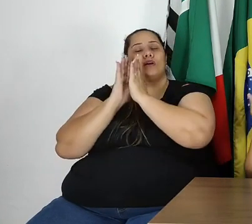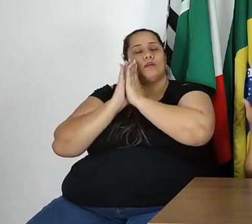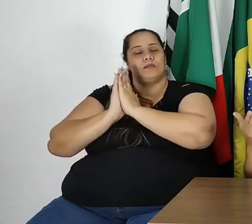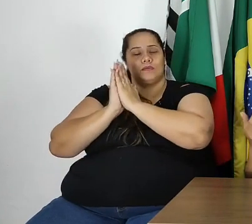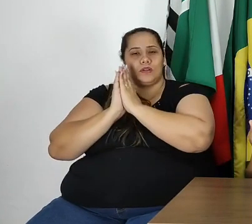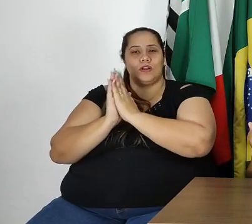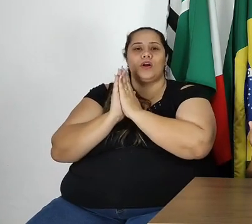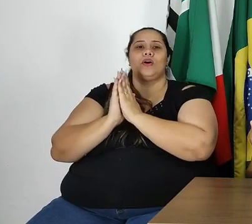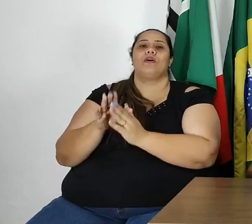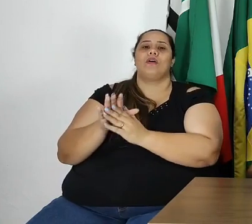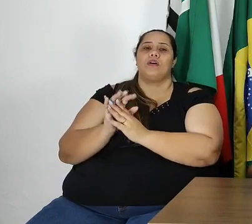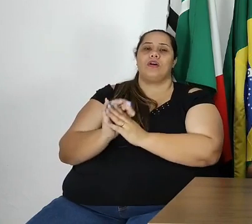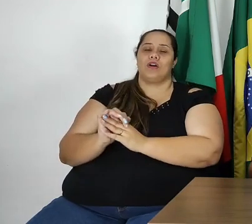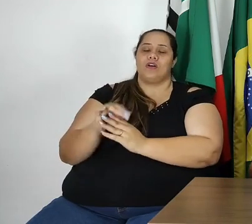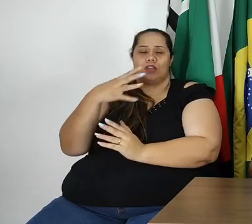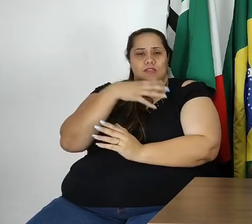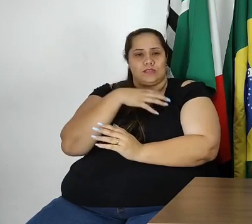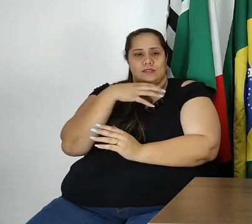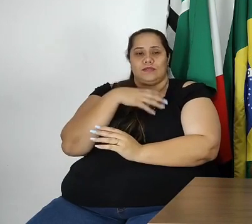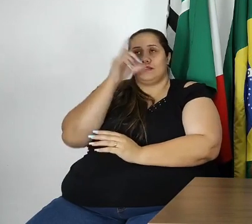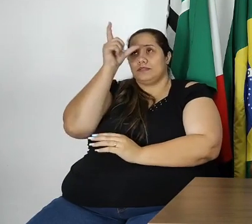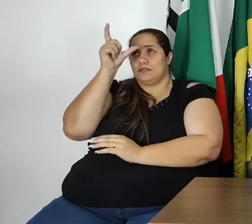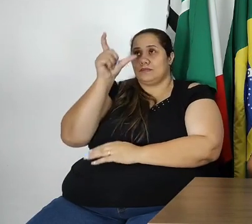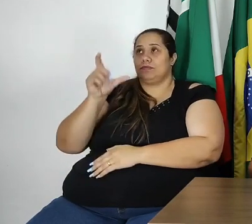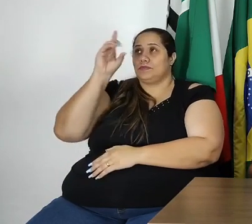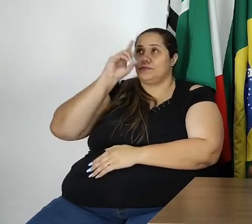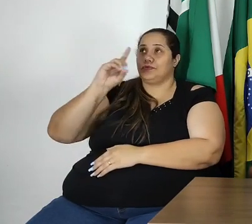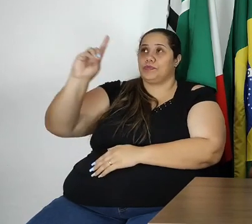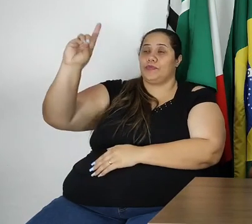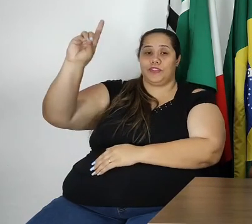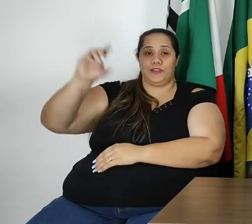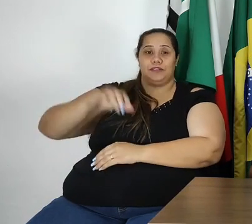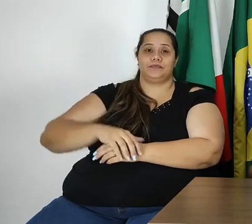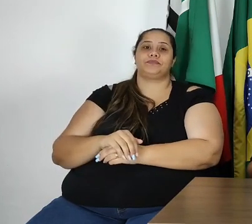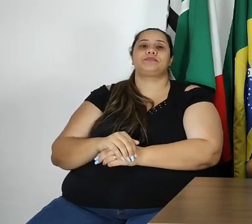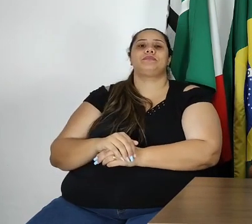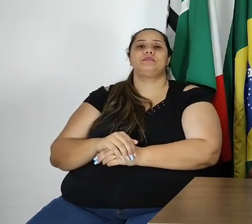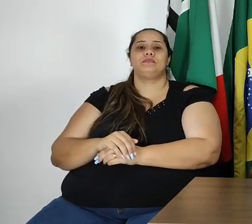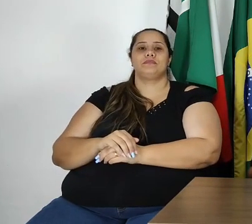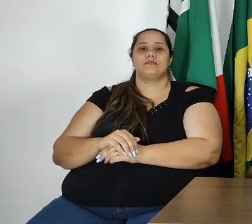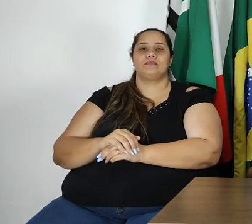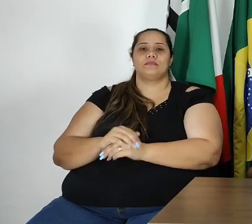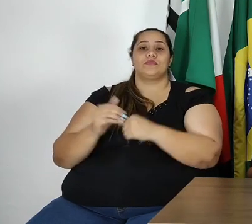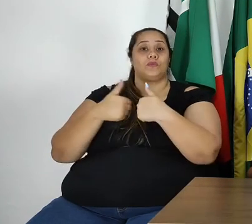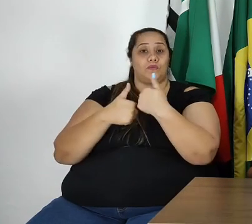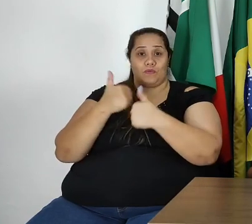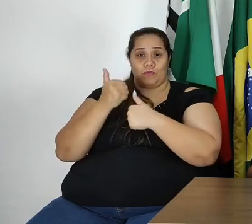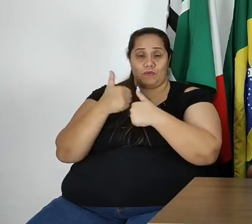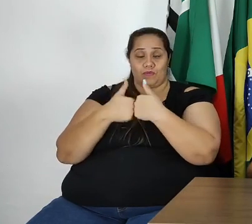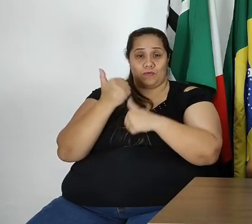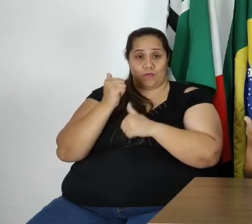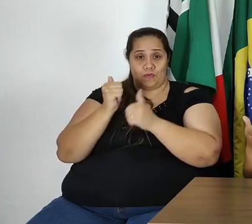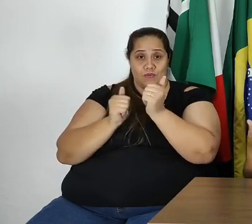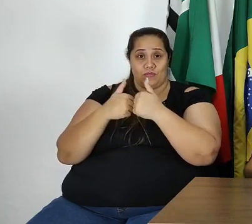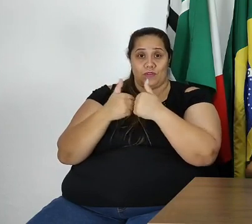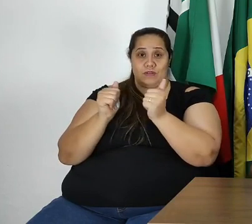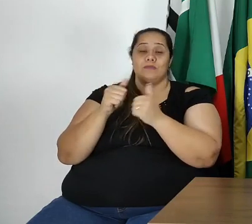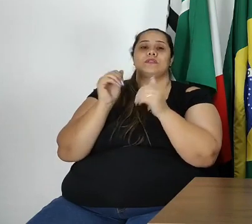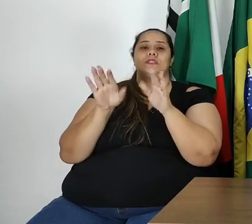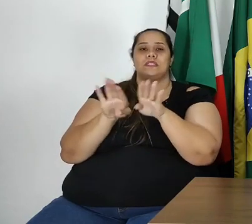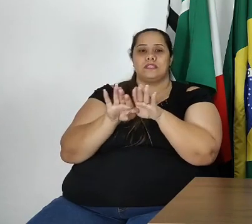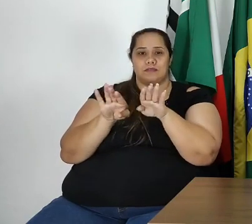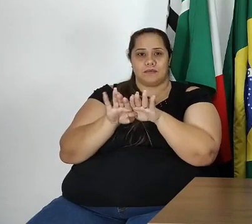vai buscando a Deus. Eu não vou de carro, então vai no ônibus. Normalmente, a maioria das pessoas